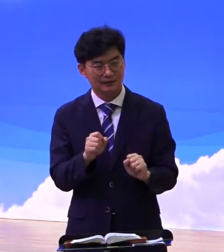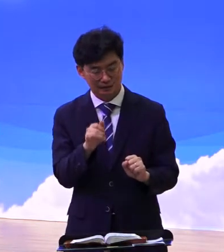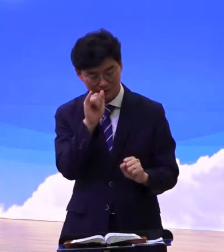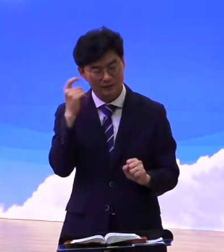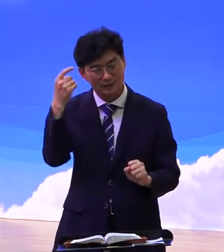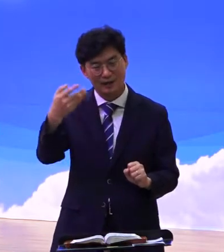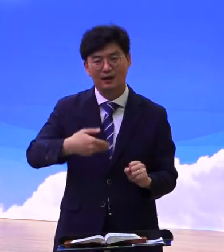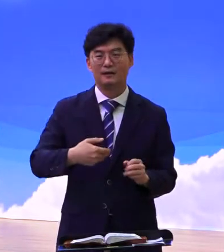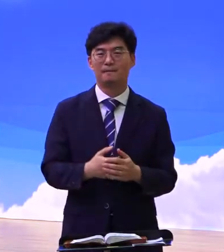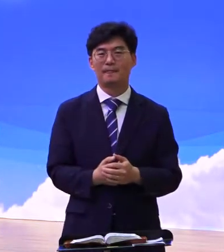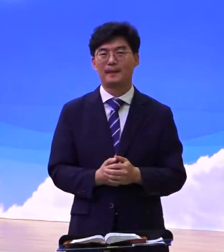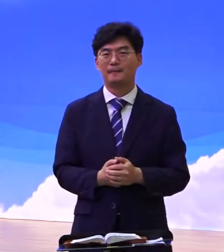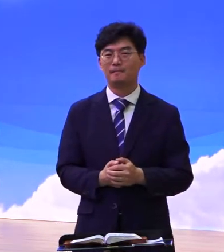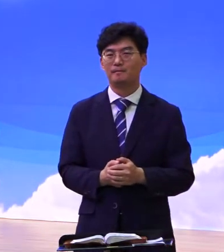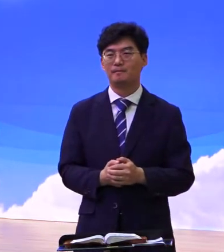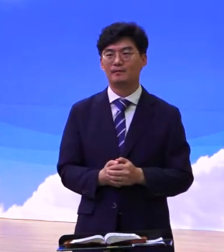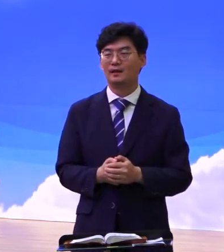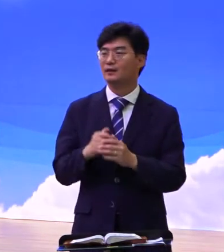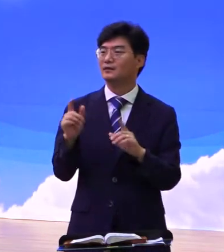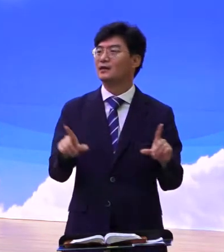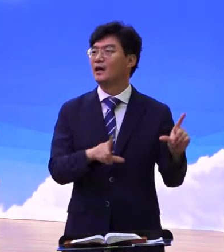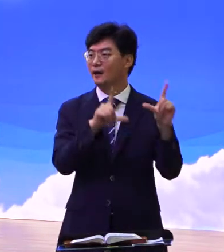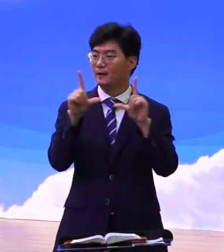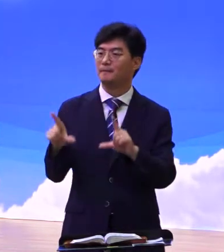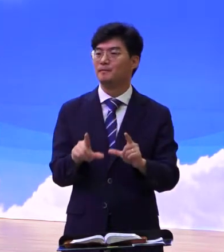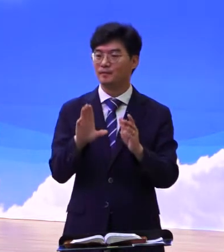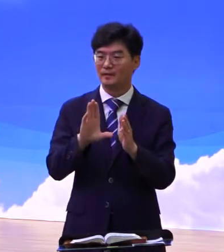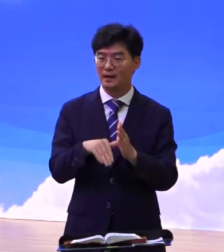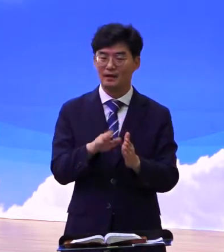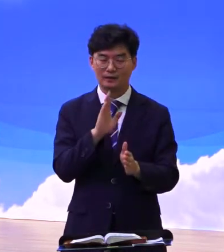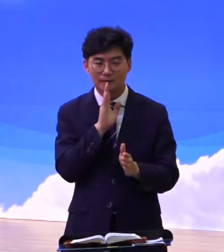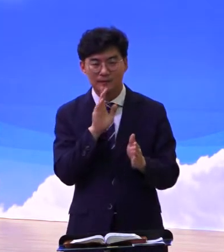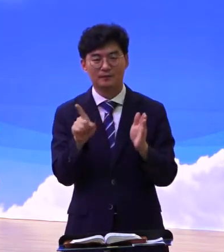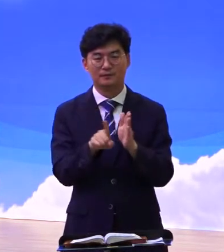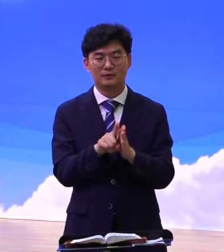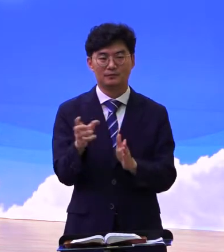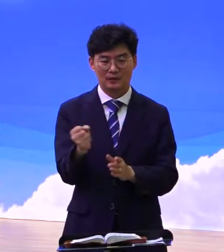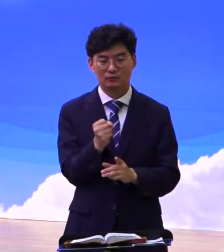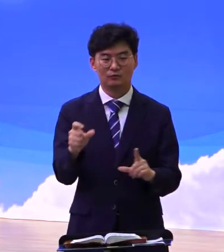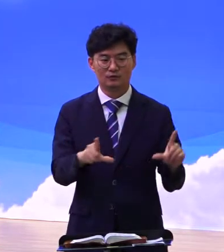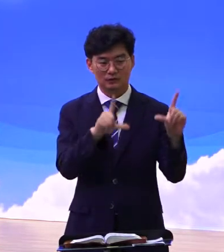나의 이 구체적인 삶 속에서 정말 믿음으로 살고 있는가?